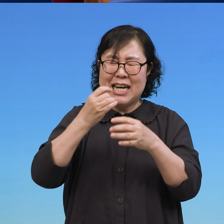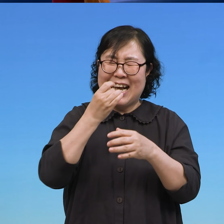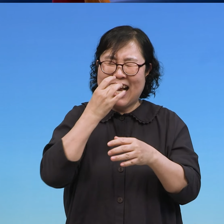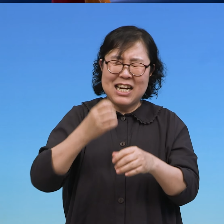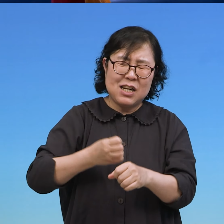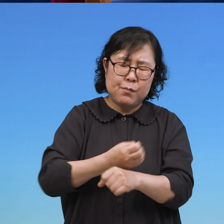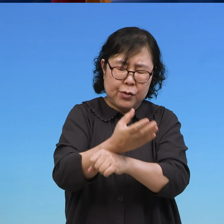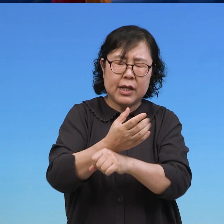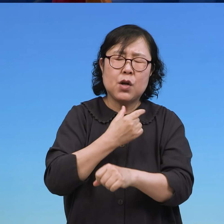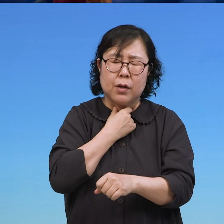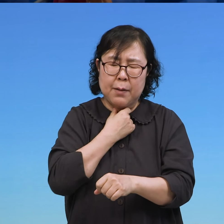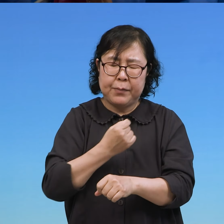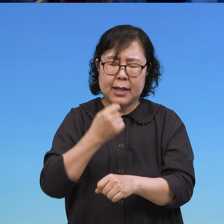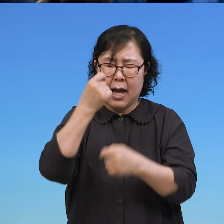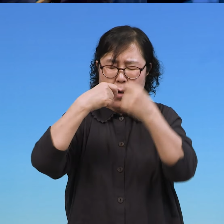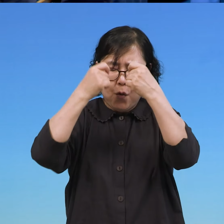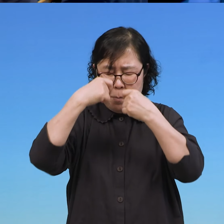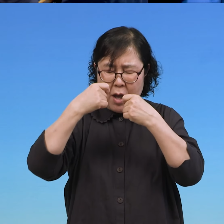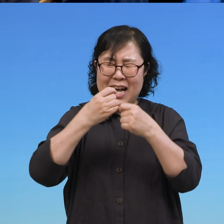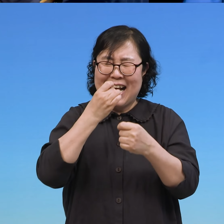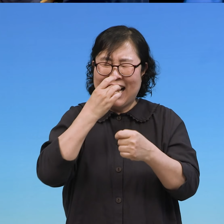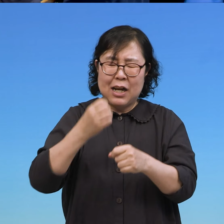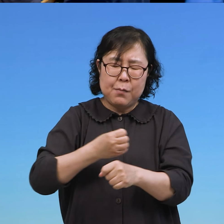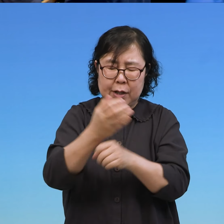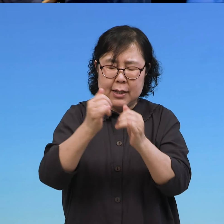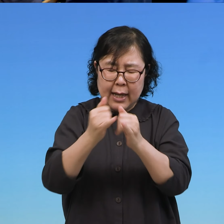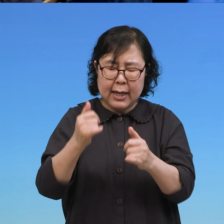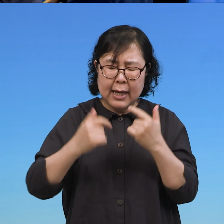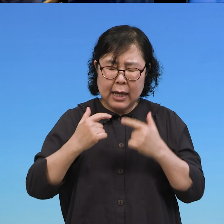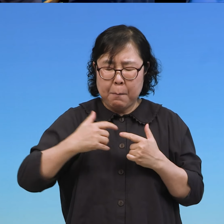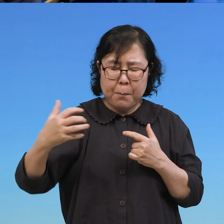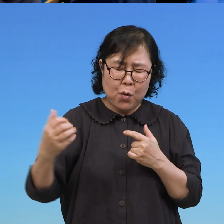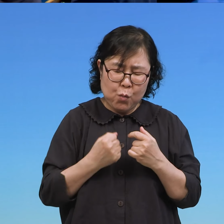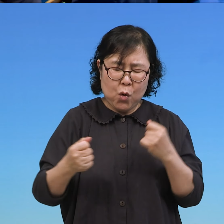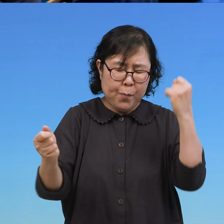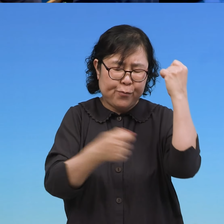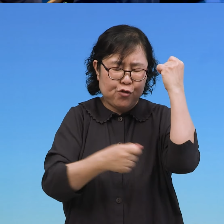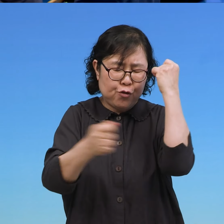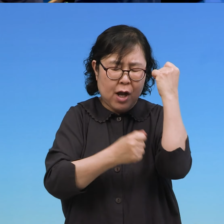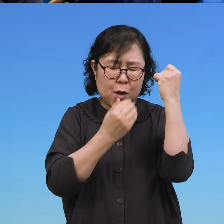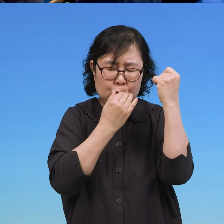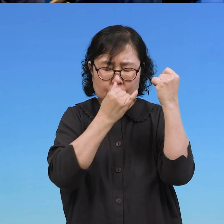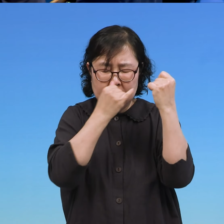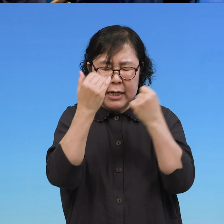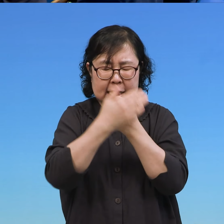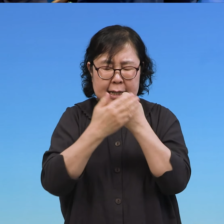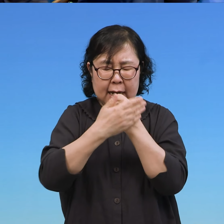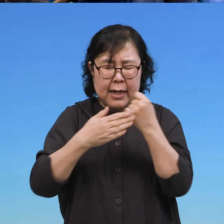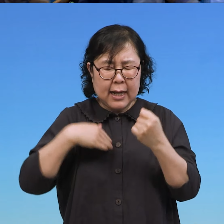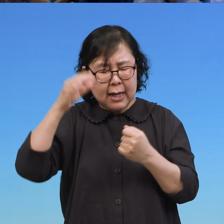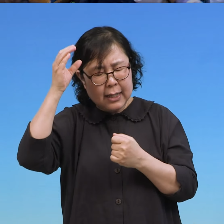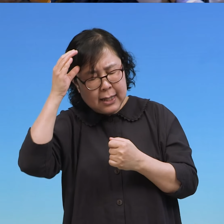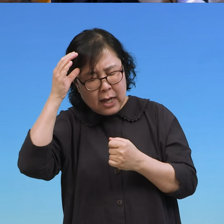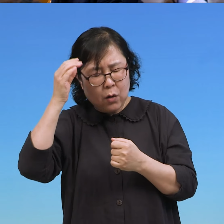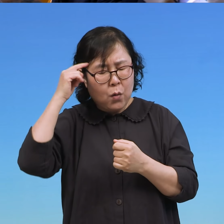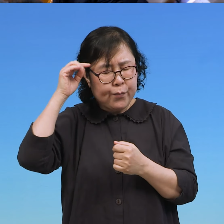하나님, 울며 씨를 뿌리는 여자에게 기쁨으로 단을 거두어 주신 은혜를 아버지 기대하고